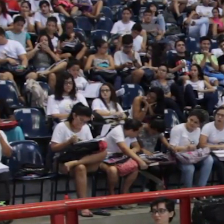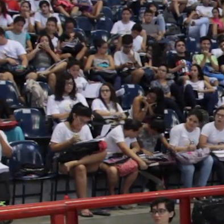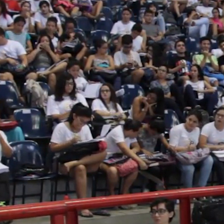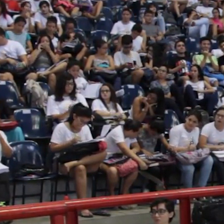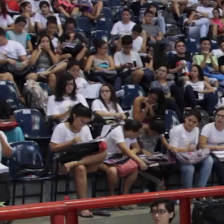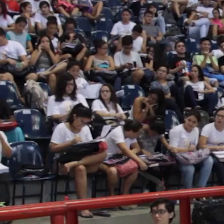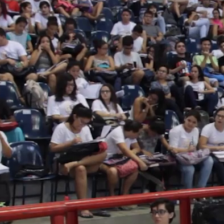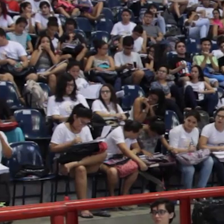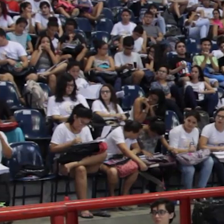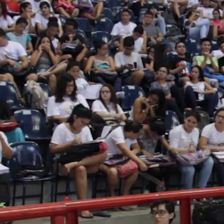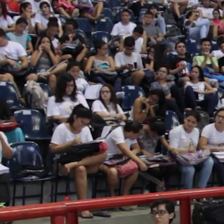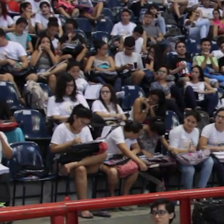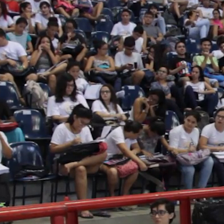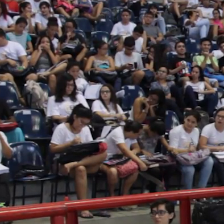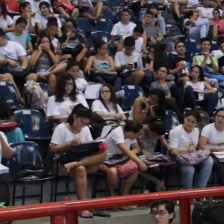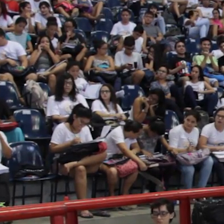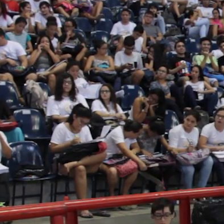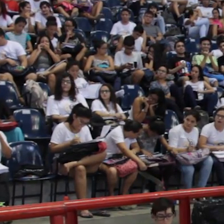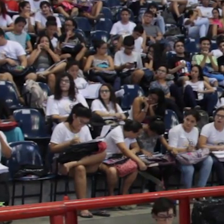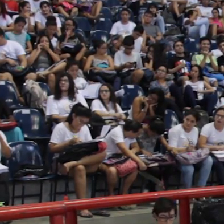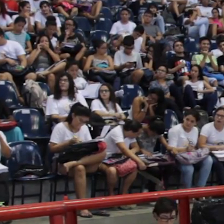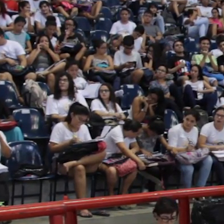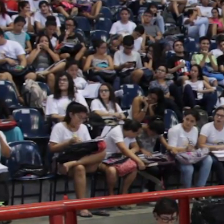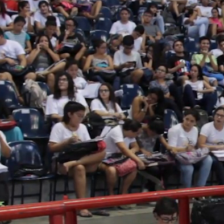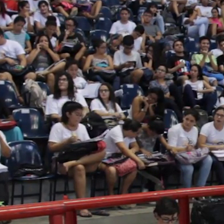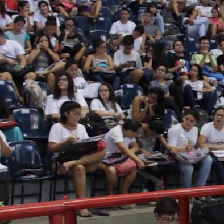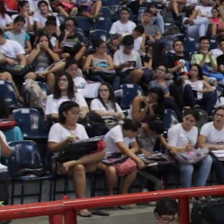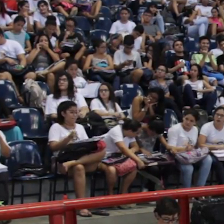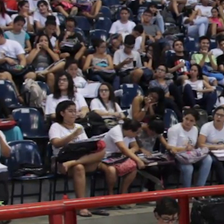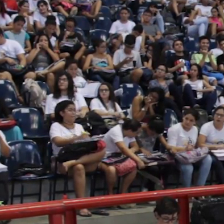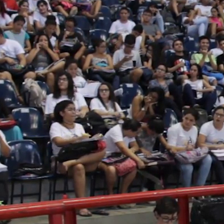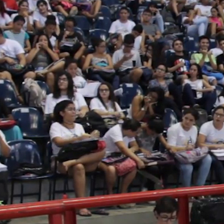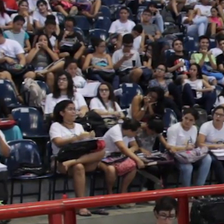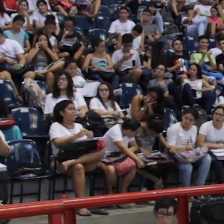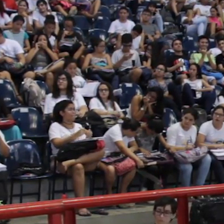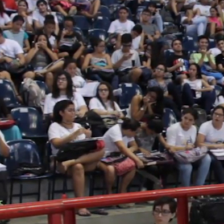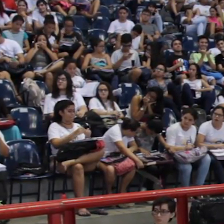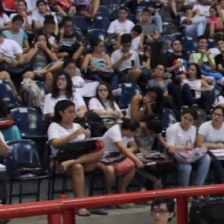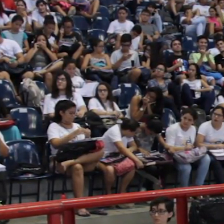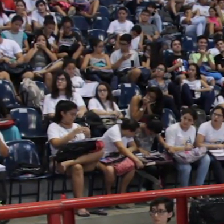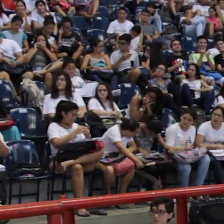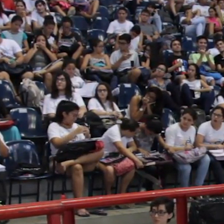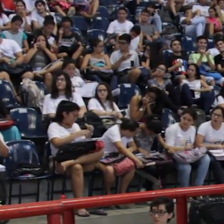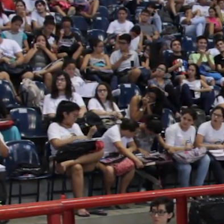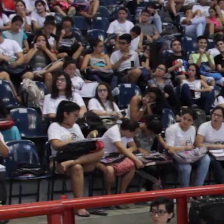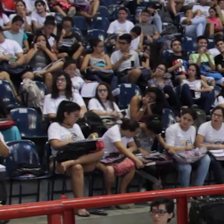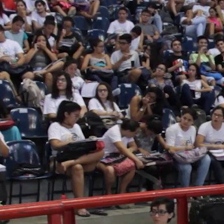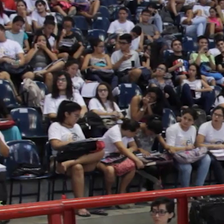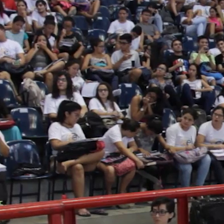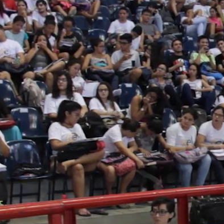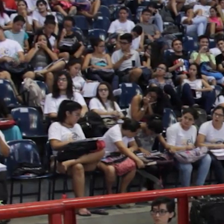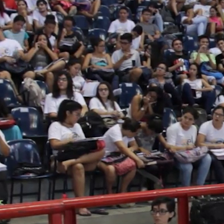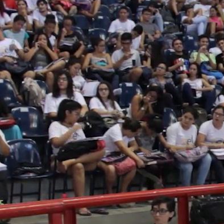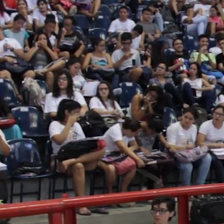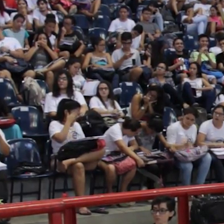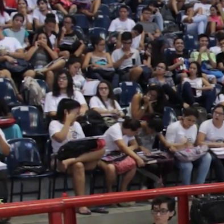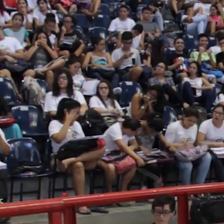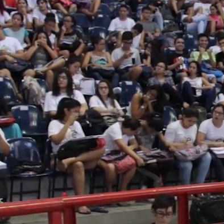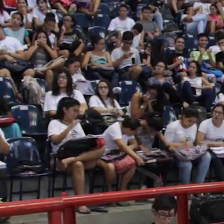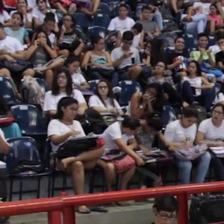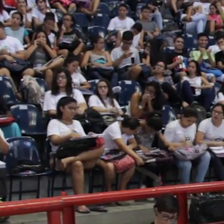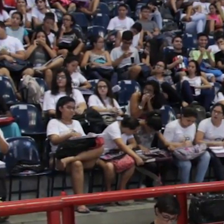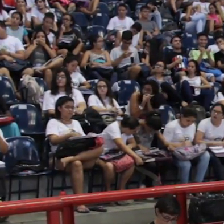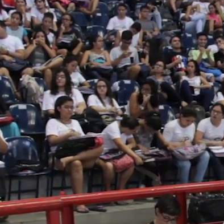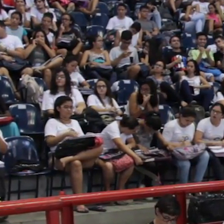Eu entreguei um livro, foi entregue um livro aqui, tá certo? Para que vocês fizessem pesquisas dissertativas. Tem um capítulo que